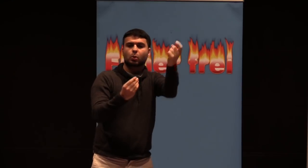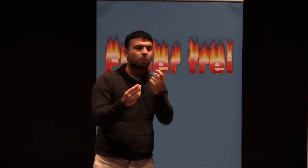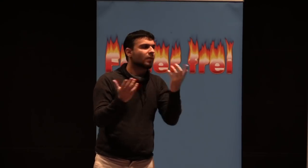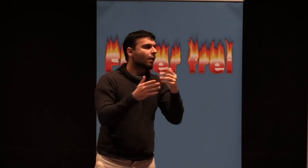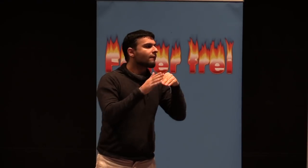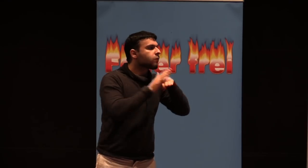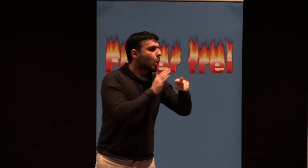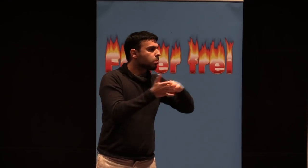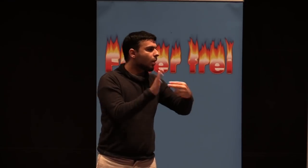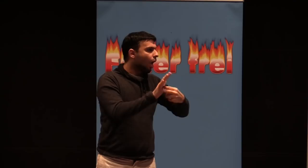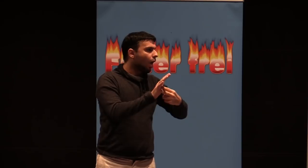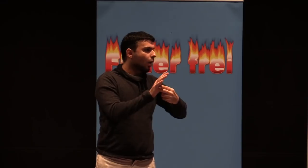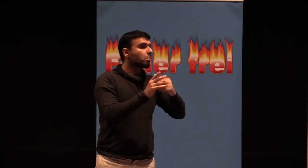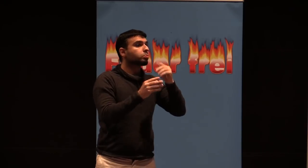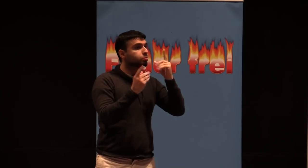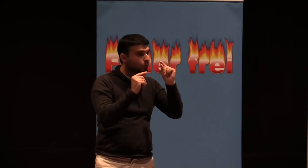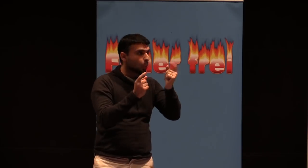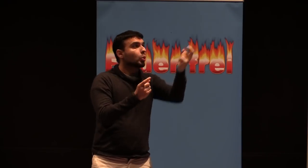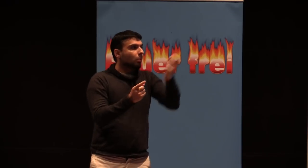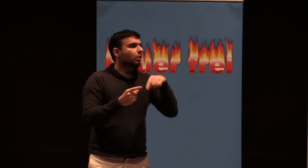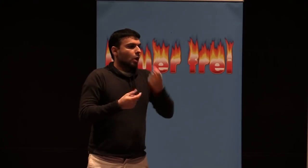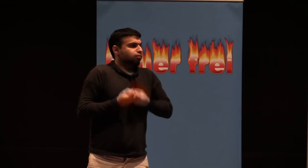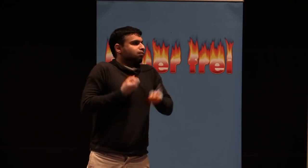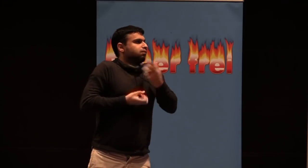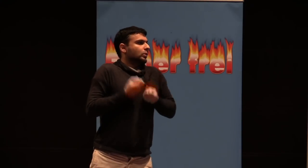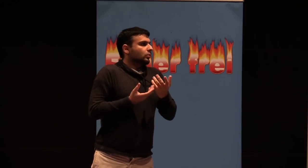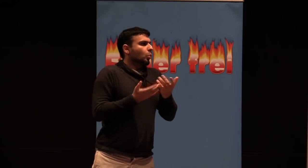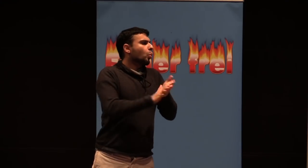wird auch im Gehirn eben etabliert.